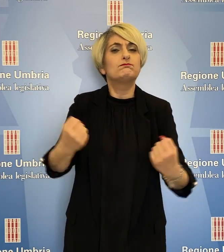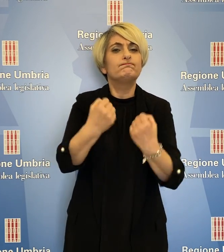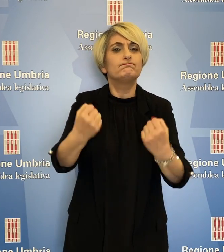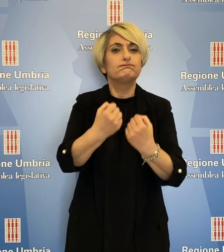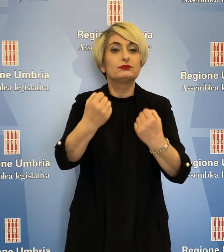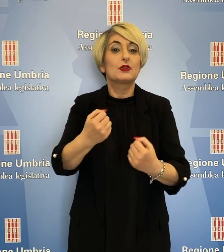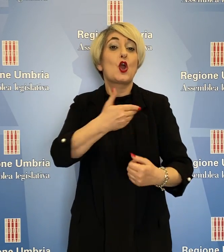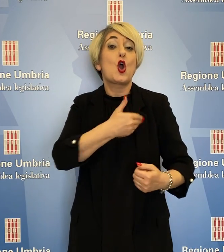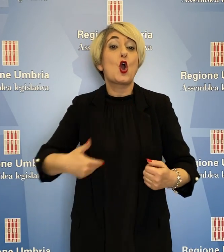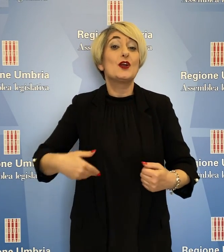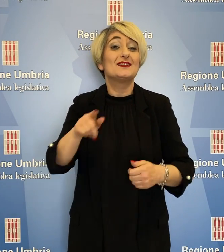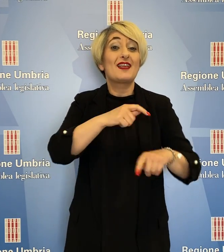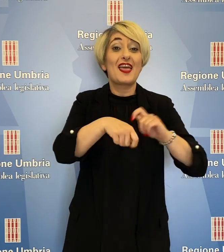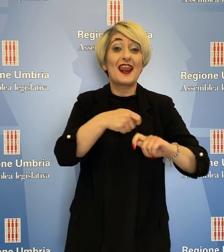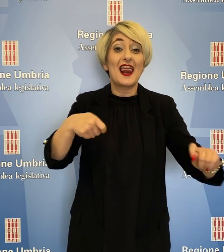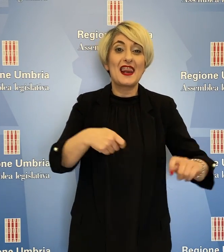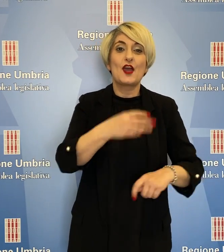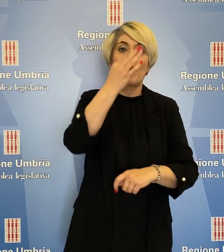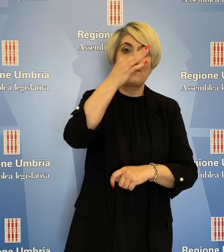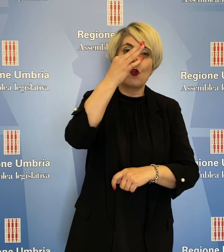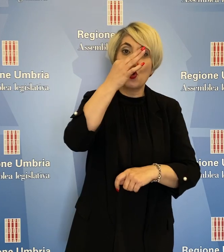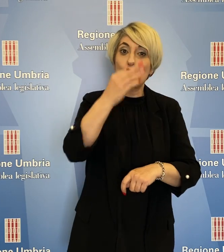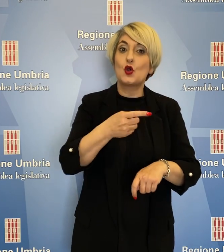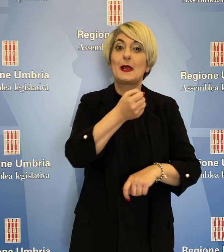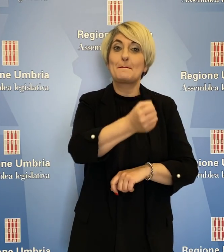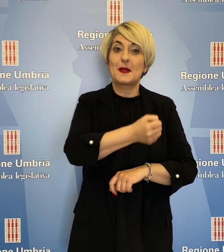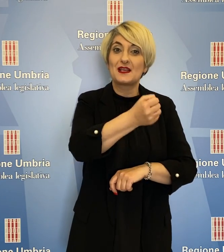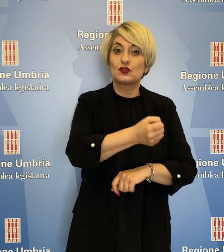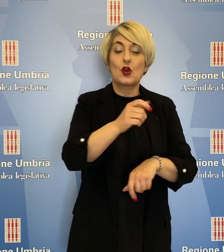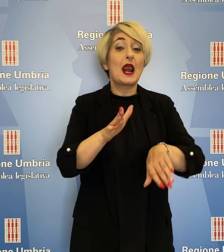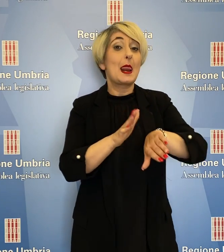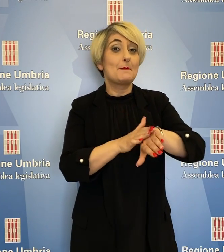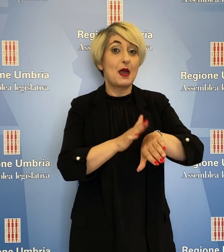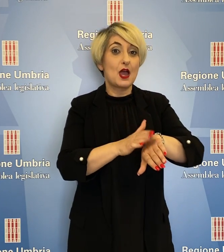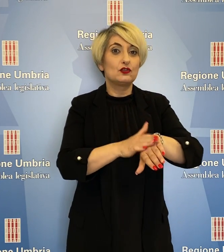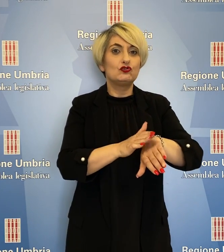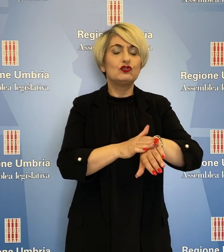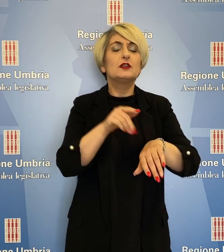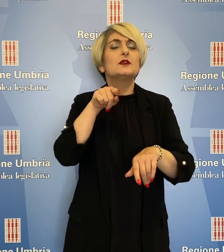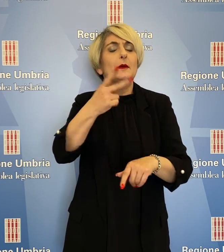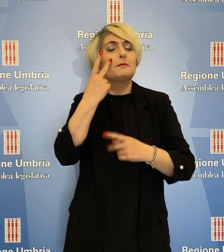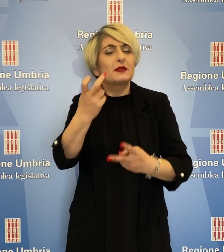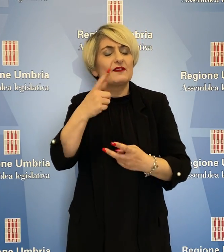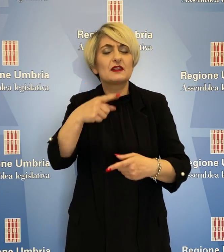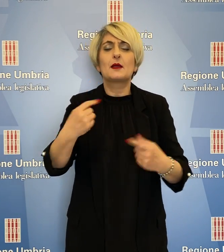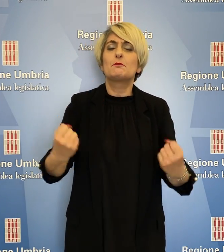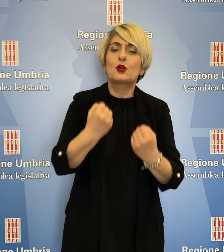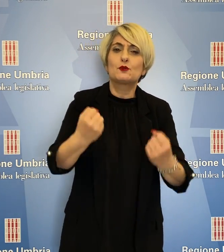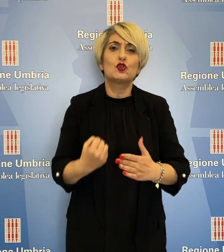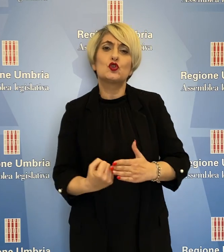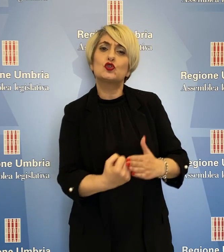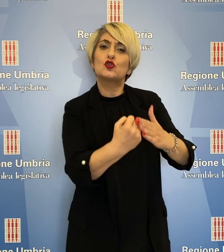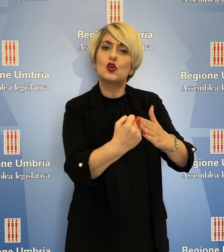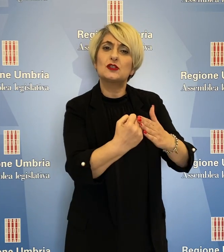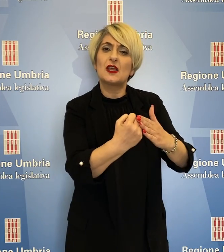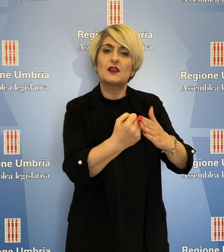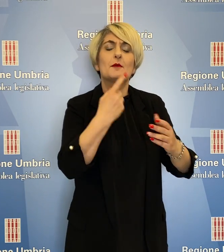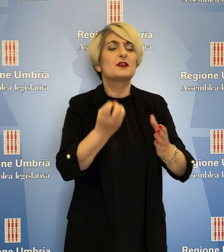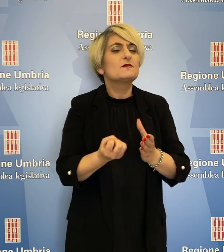dai consiglieri della Lega Paola Fioroni, Stefano Pastorelli e Valerio Mancini, che prevede misure di promozione e sostegno per lo sviluppo